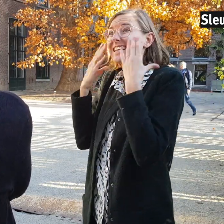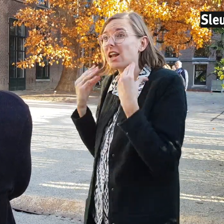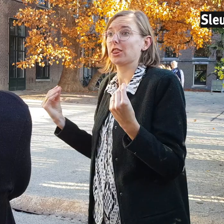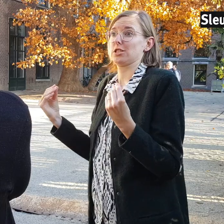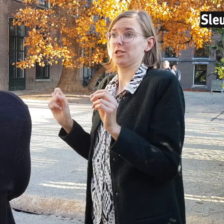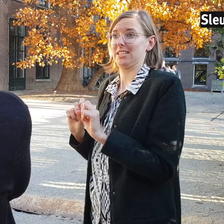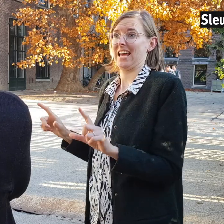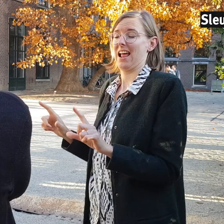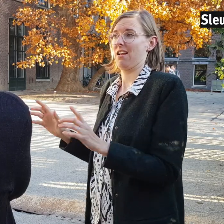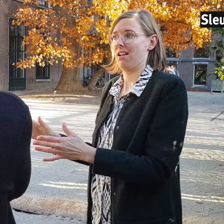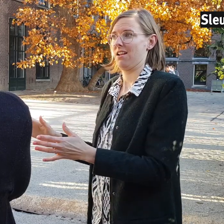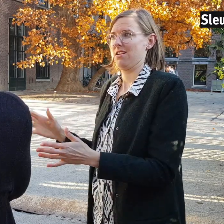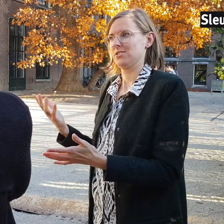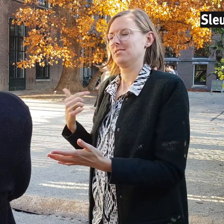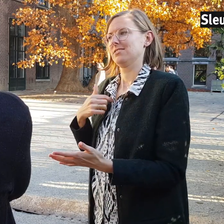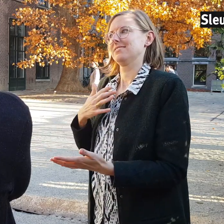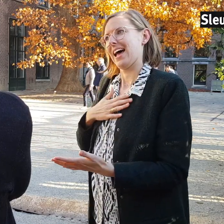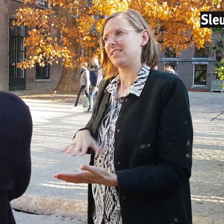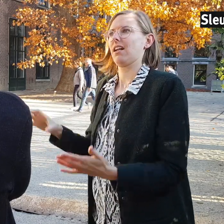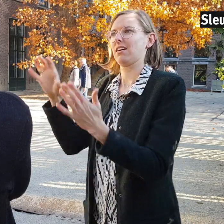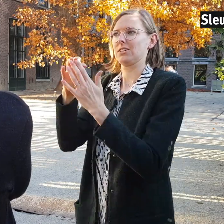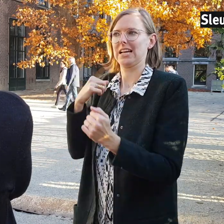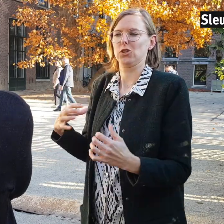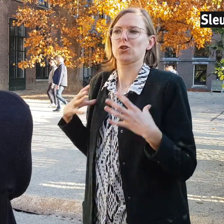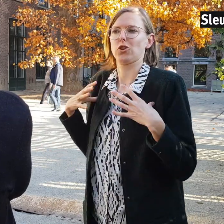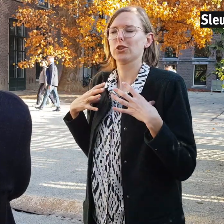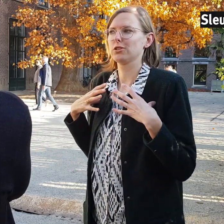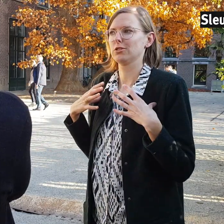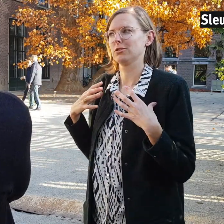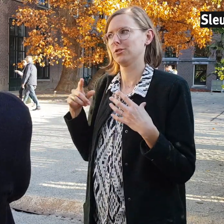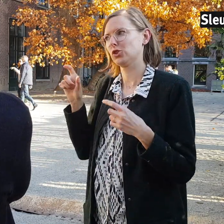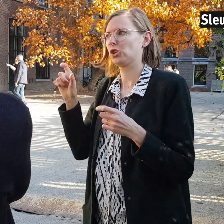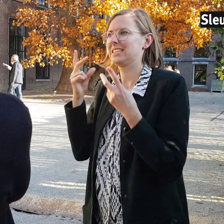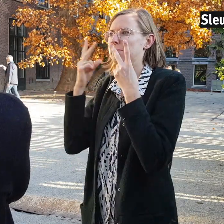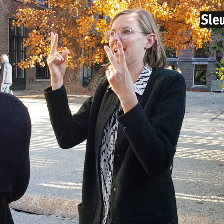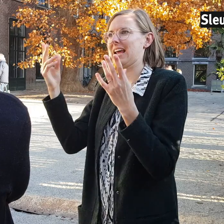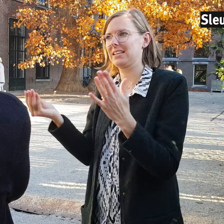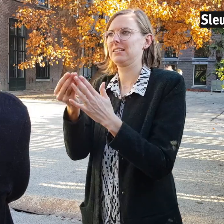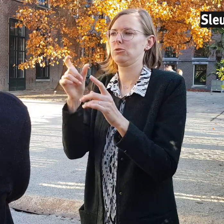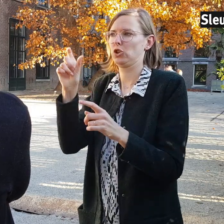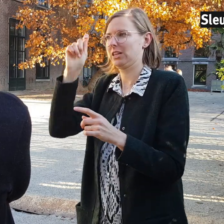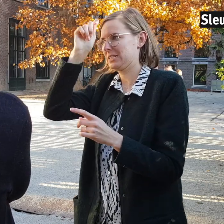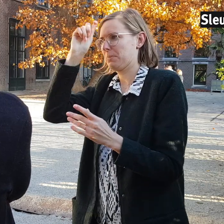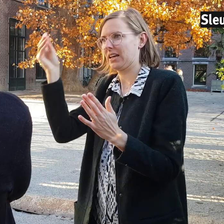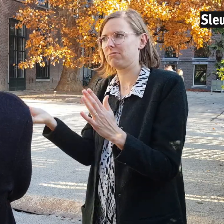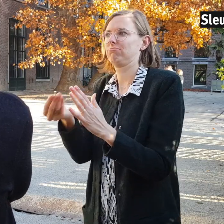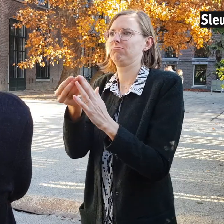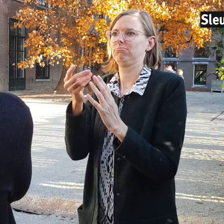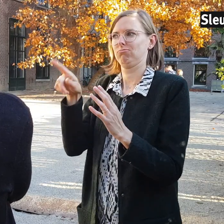terwijl de Nederlands gebarentaal een Nederlandse taal is. En nu is er eindelijk erkenning voor deze Nederlandse taal. En ik ben heel trots